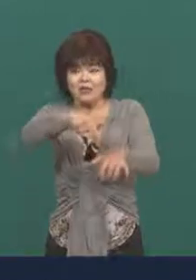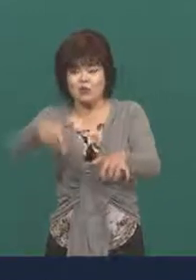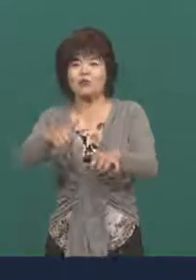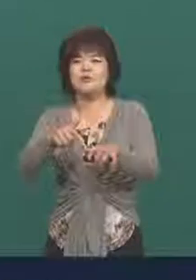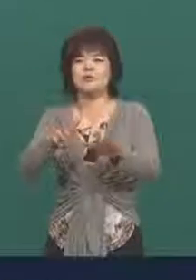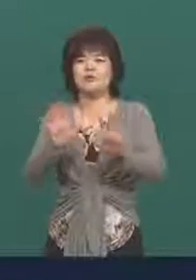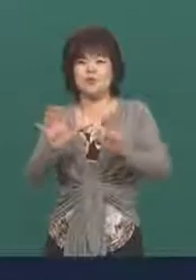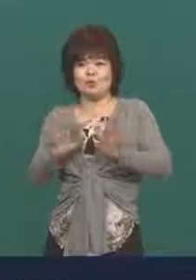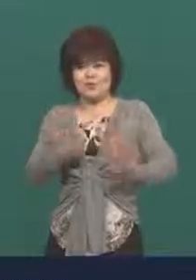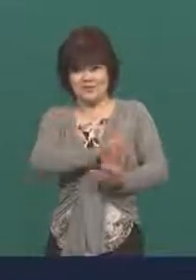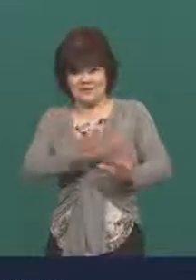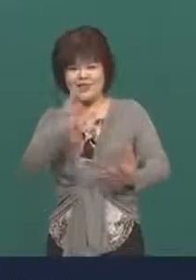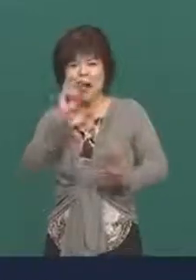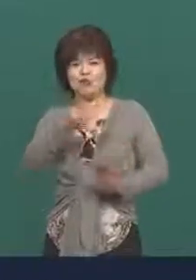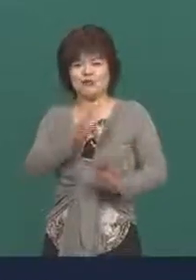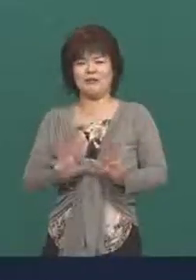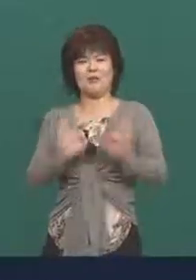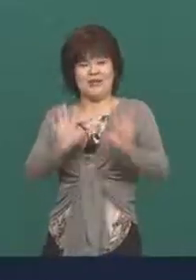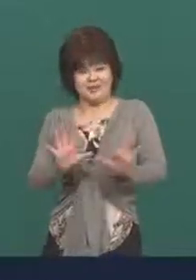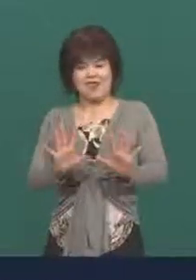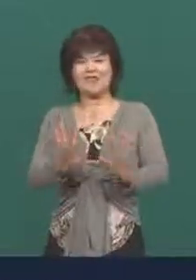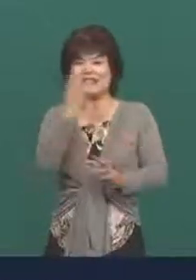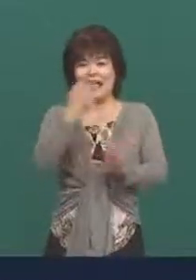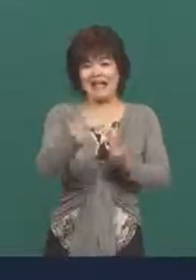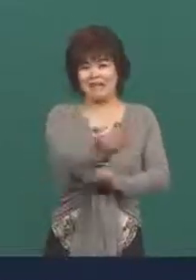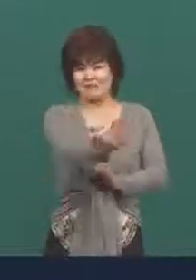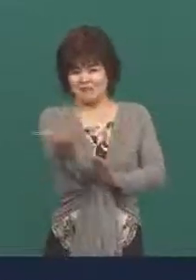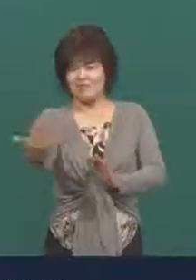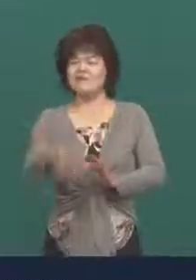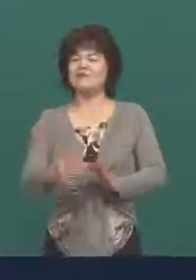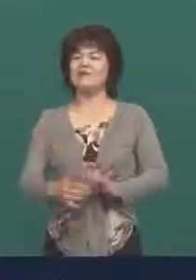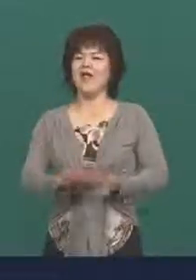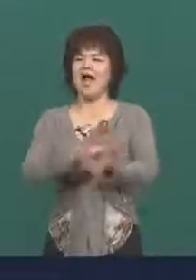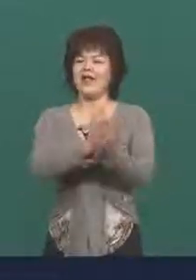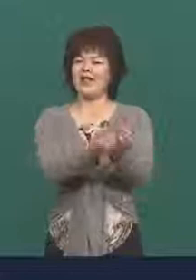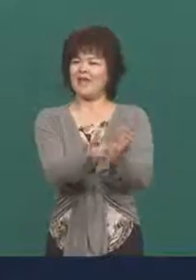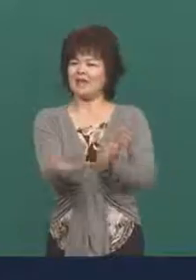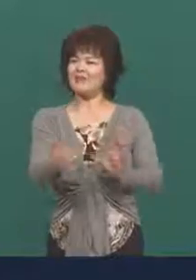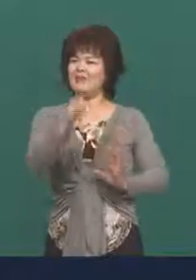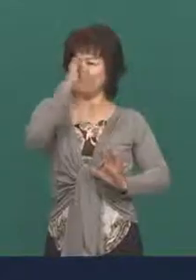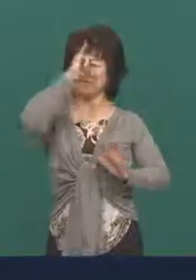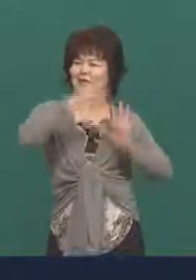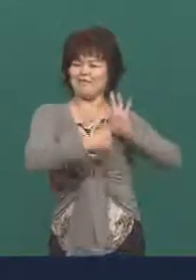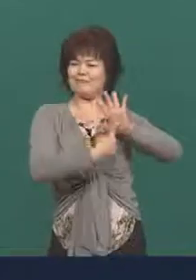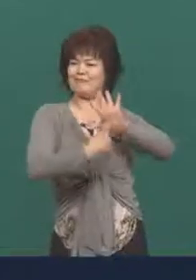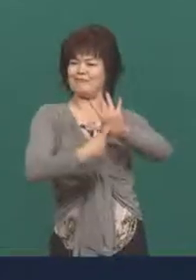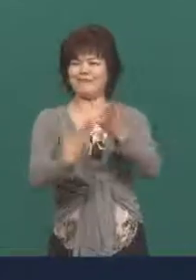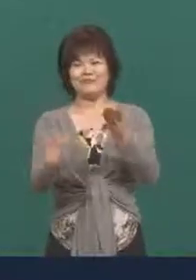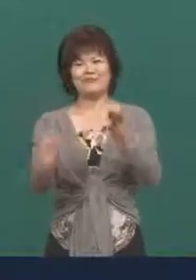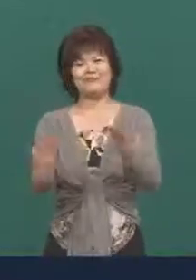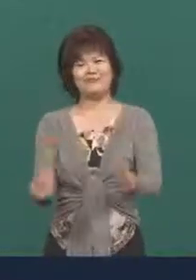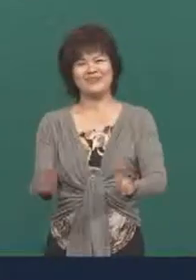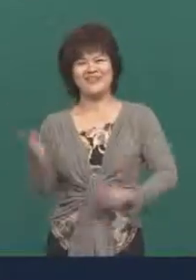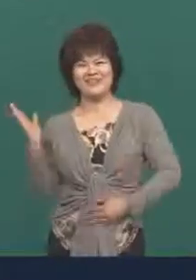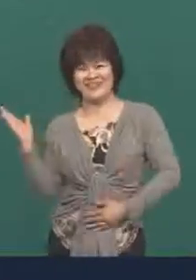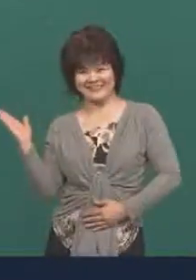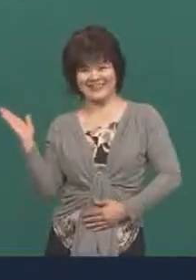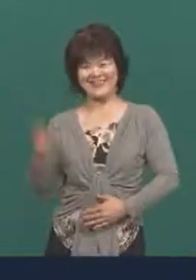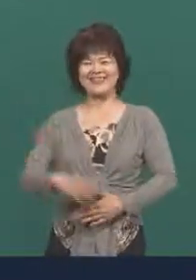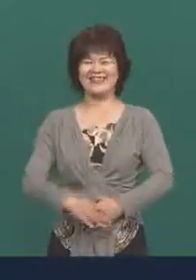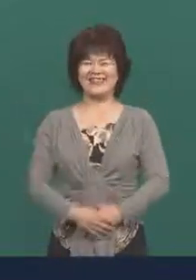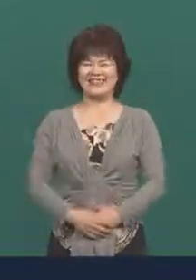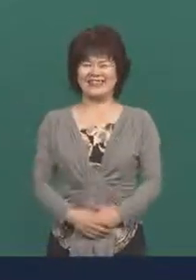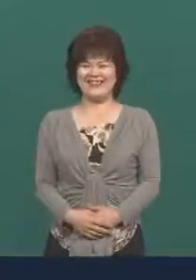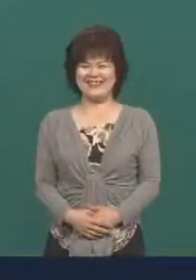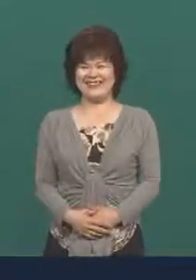では園芸部の児童およそ30人が出席して審査員に自慢の花壇をアピールしていました。